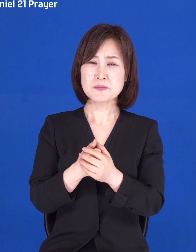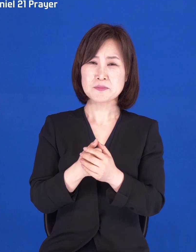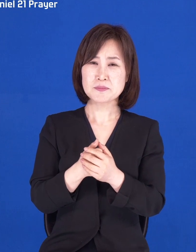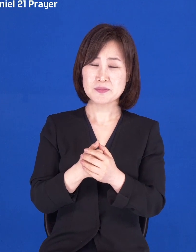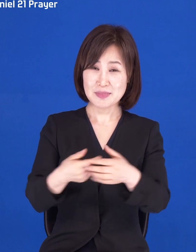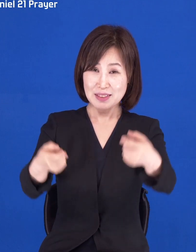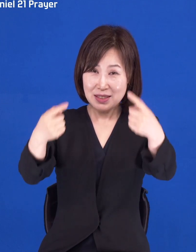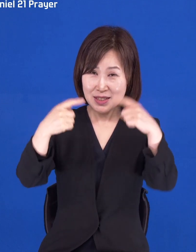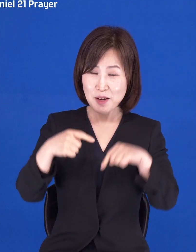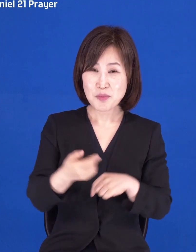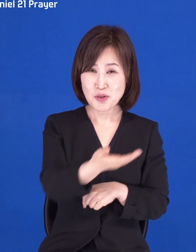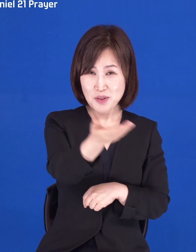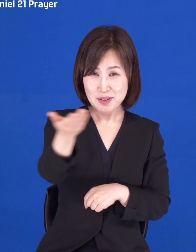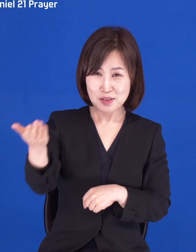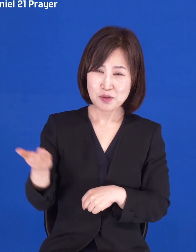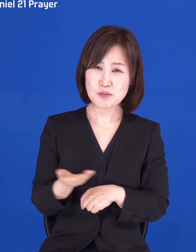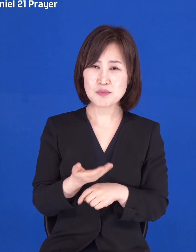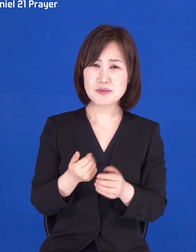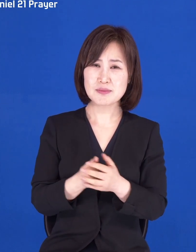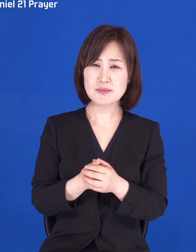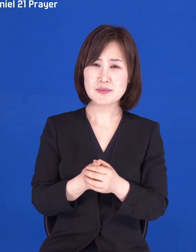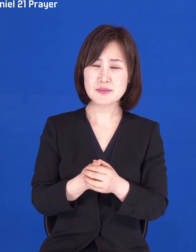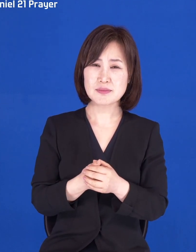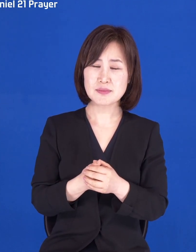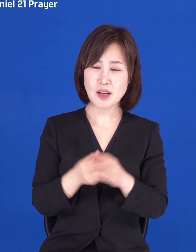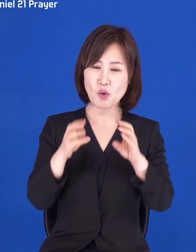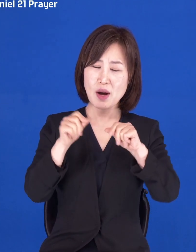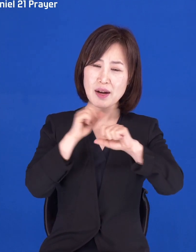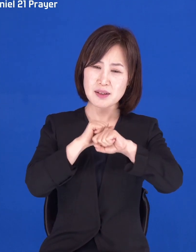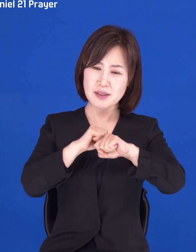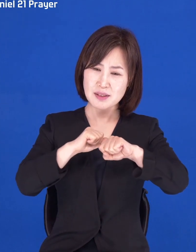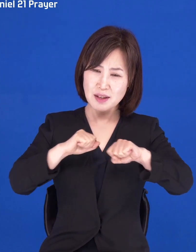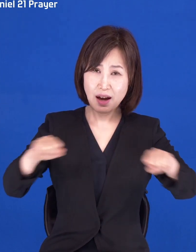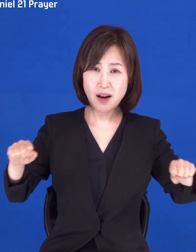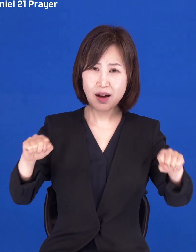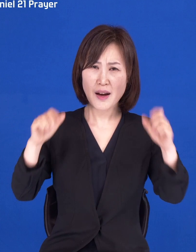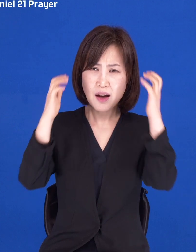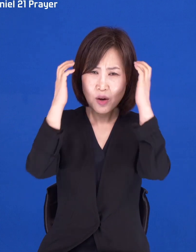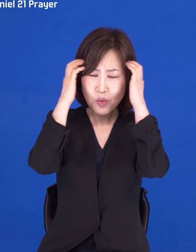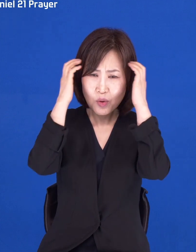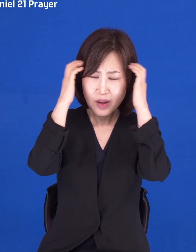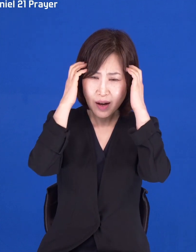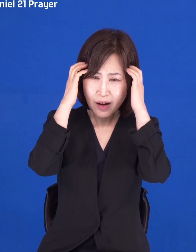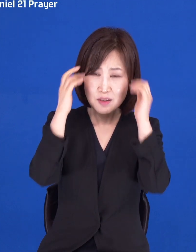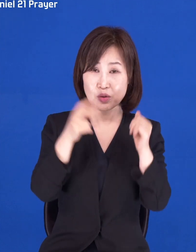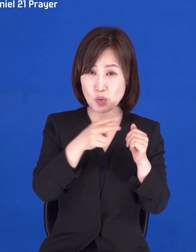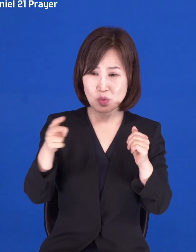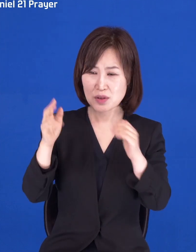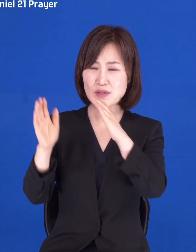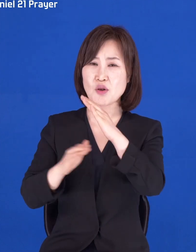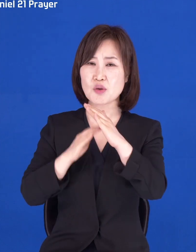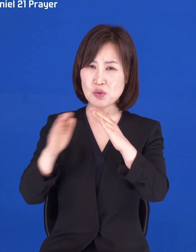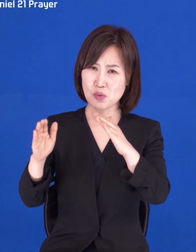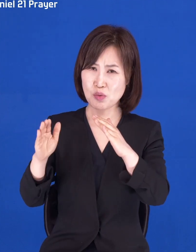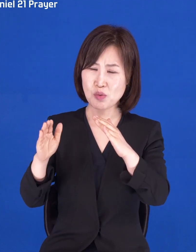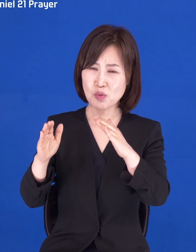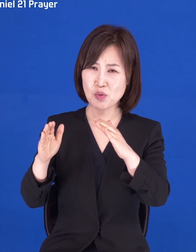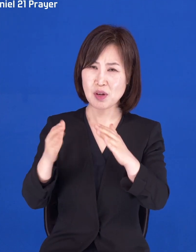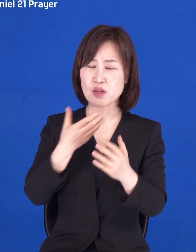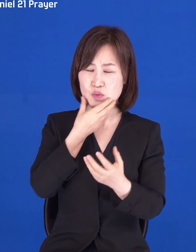참여교회 성도 여러분, 광야의 고난은 성도에게